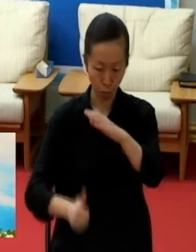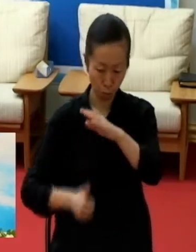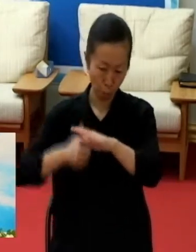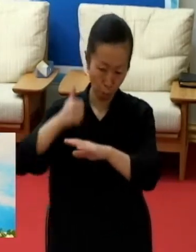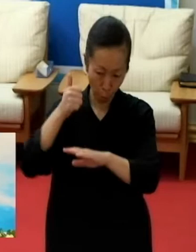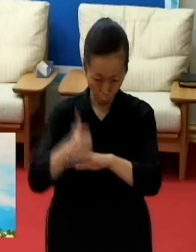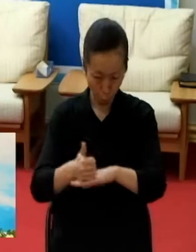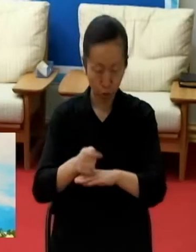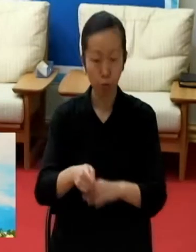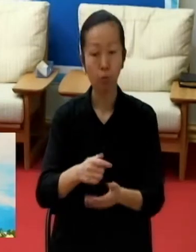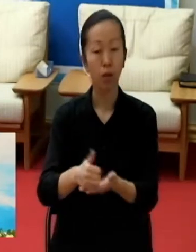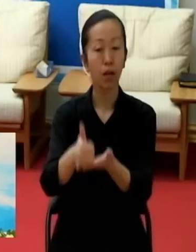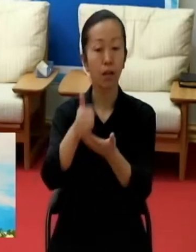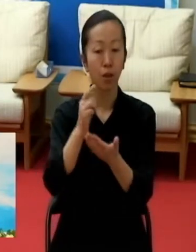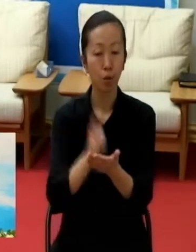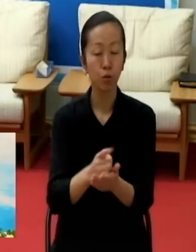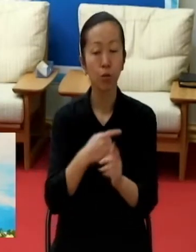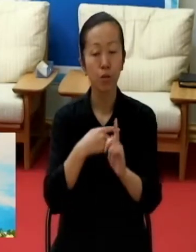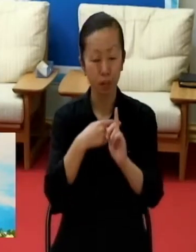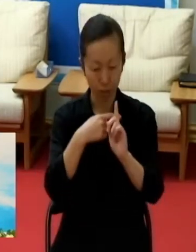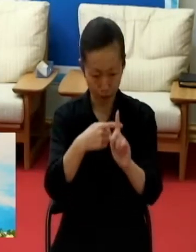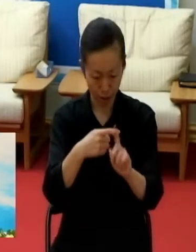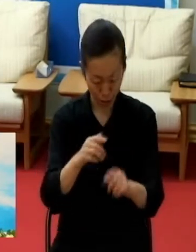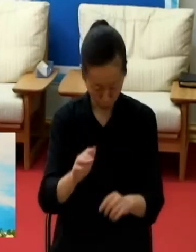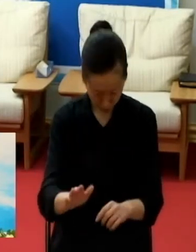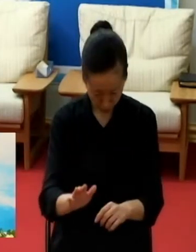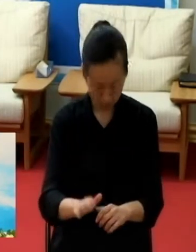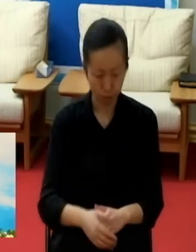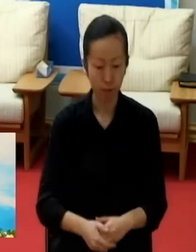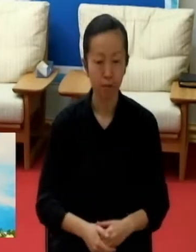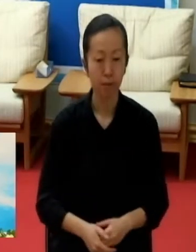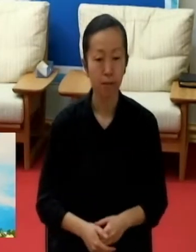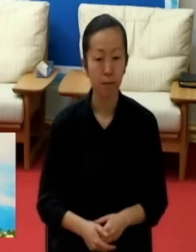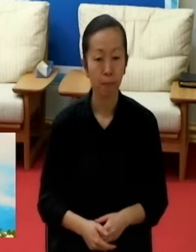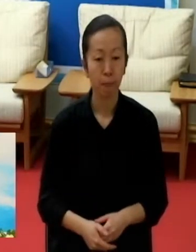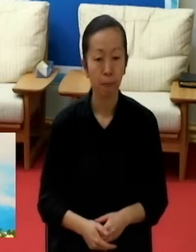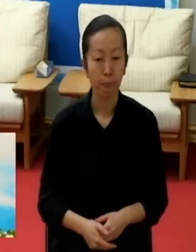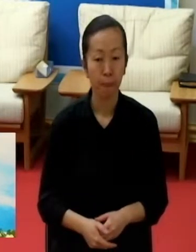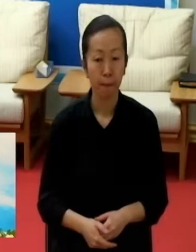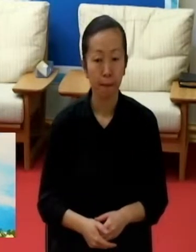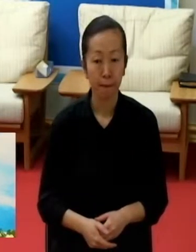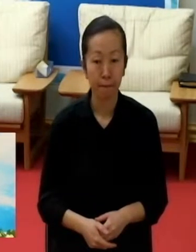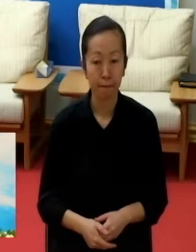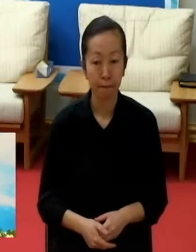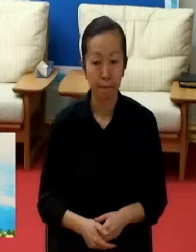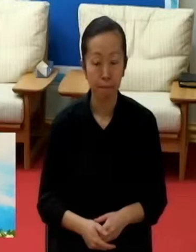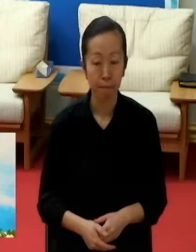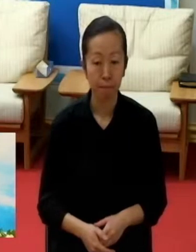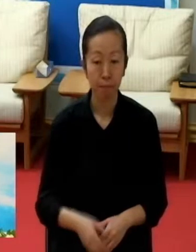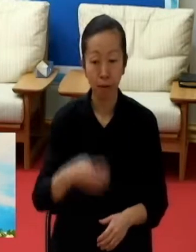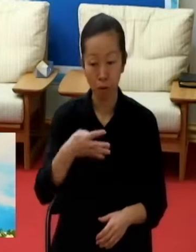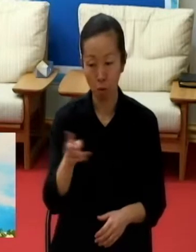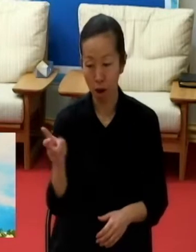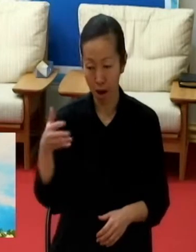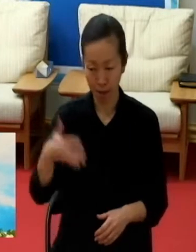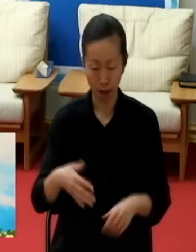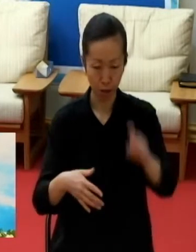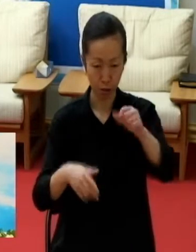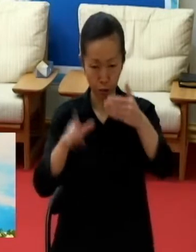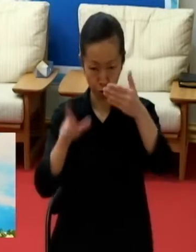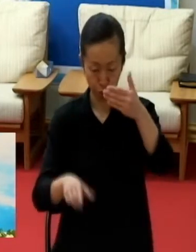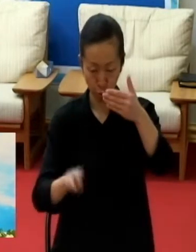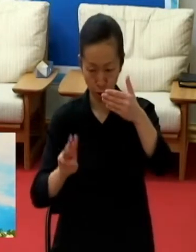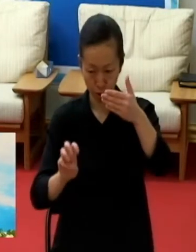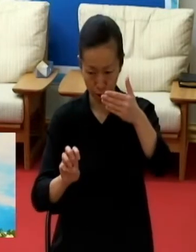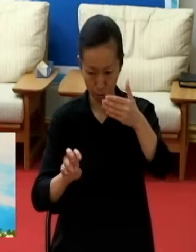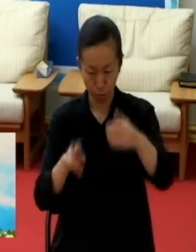方がキリストです。 요한복음 19장 30절에 십자가에서 모든 문제를 다 이루었습니다. ヨハネの19章30節を見る